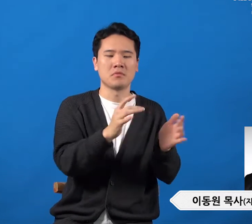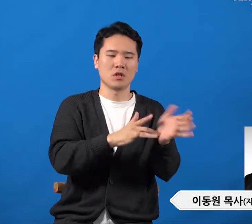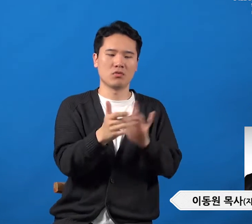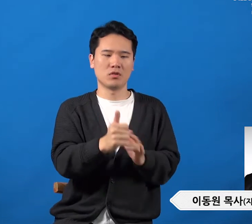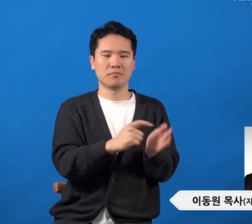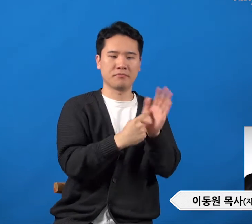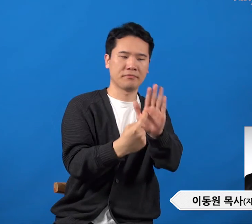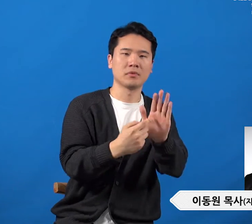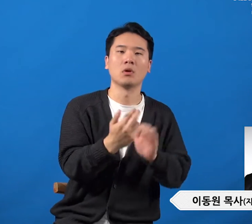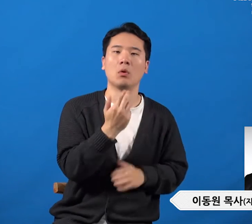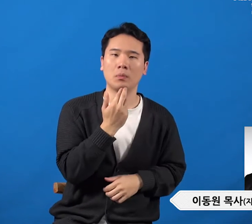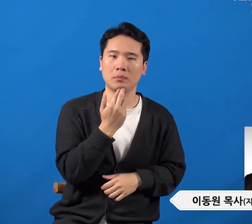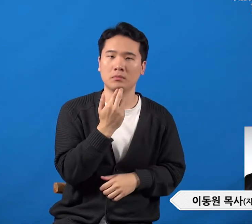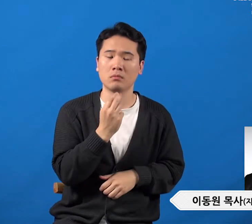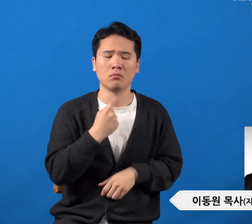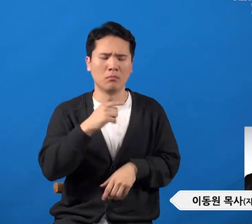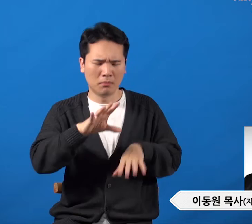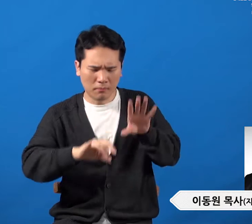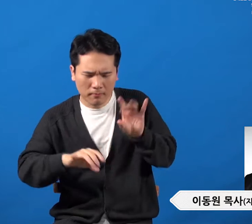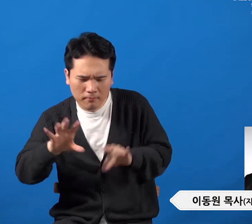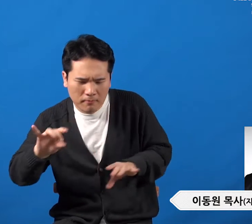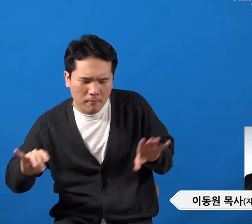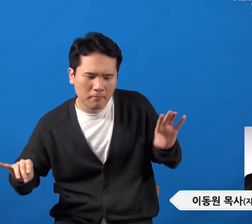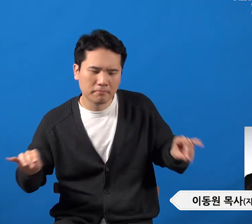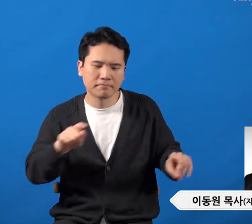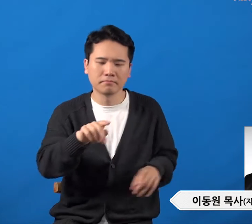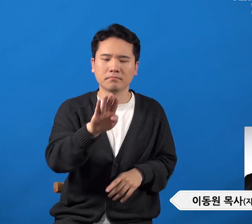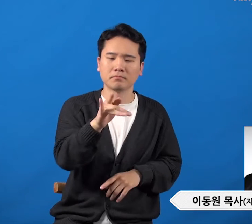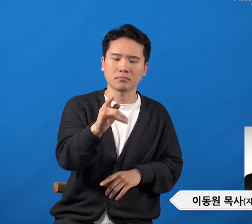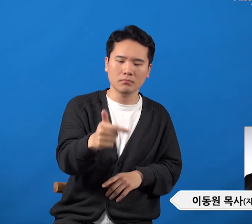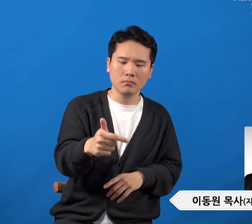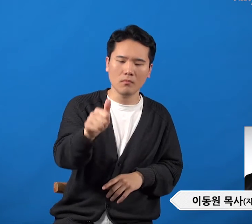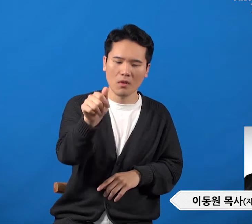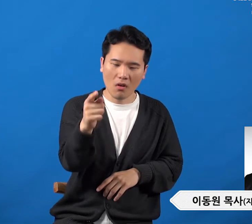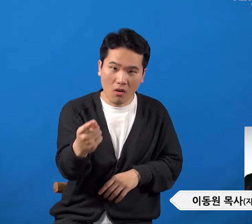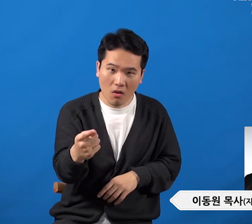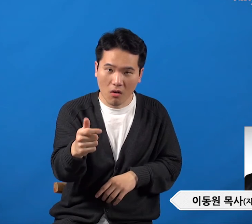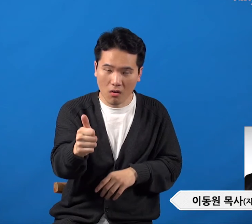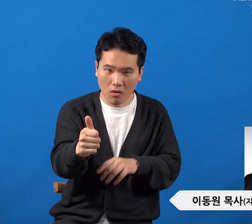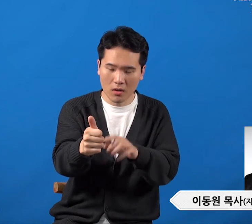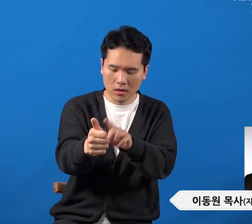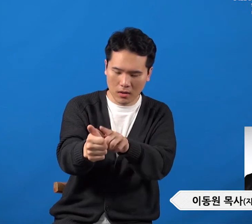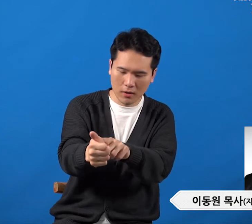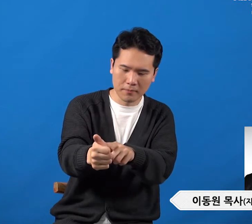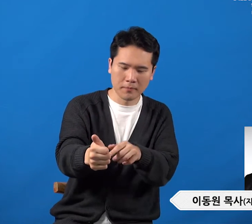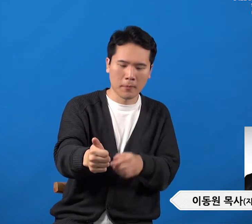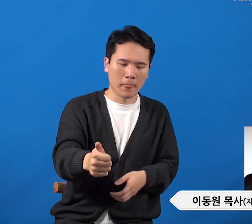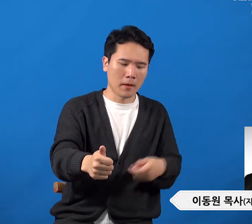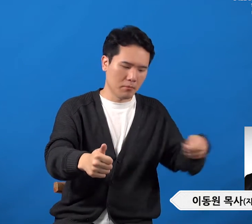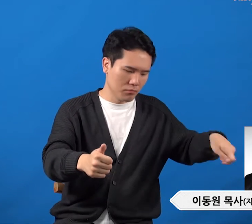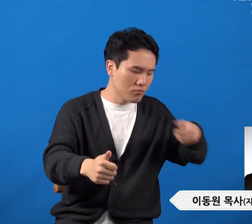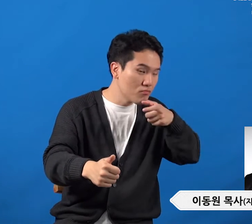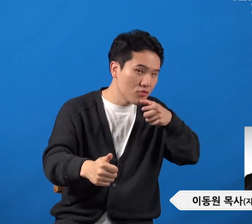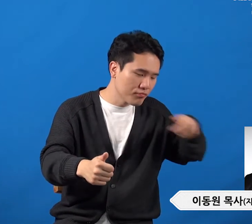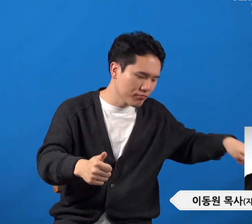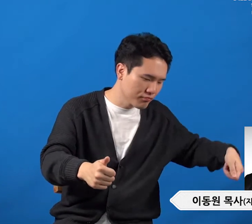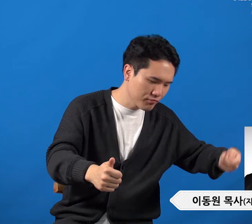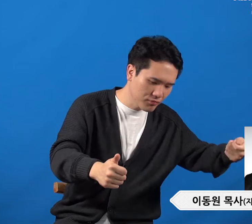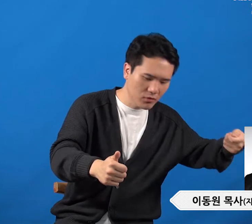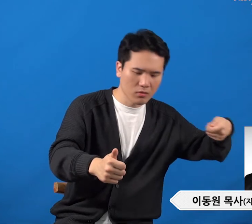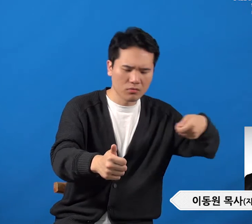목말라 행렬을 가다가 쓰러지는 베너에게 이 표주박에다 물을 한 잔 건네는